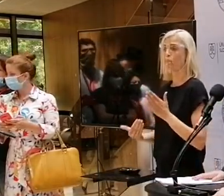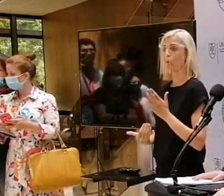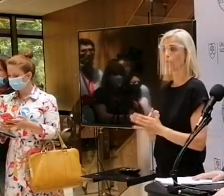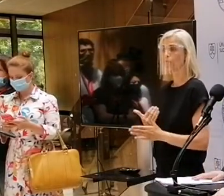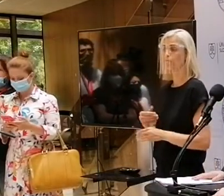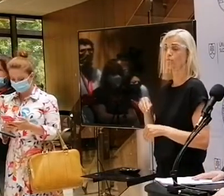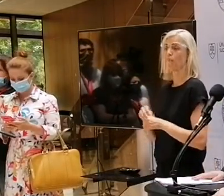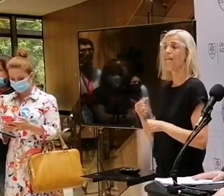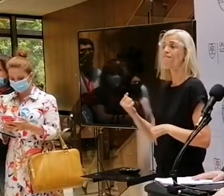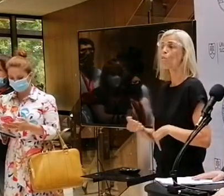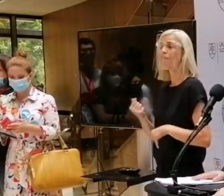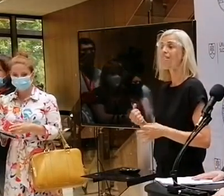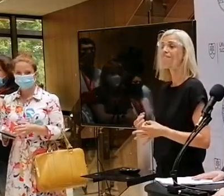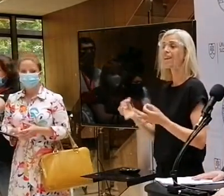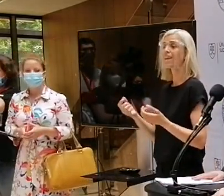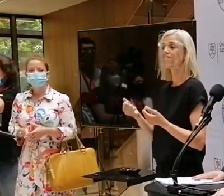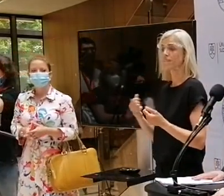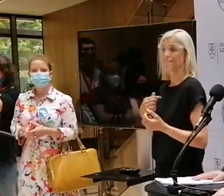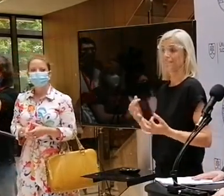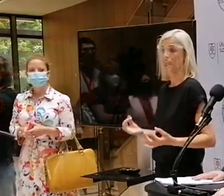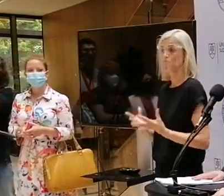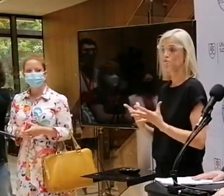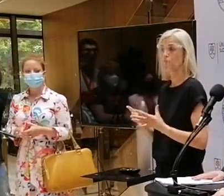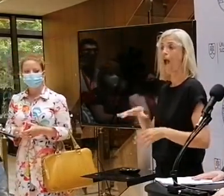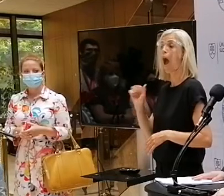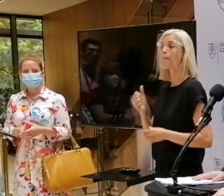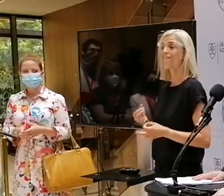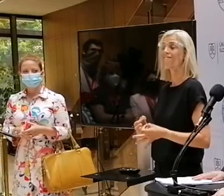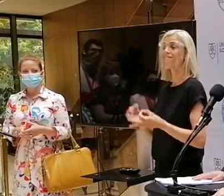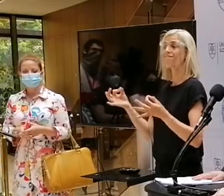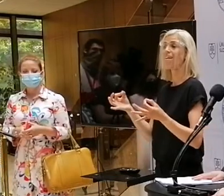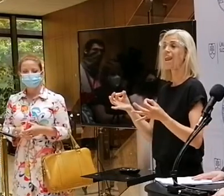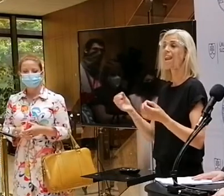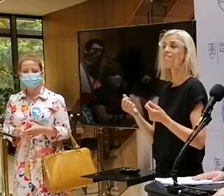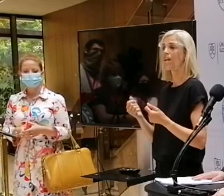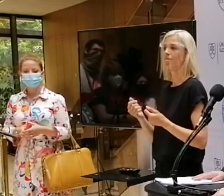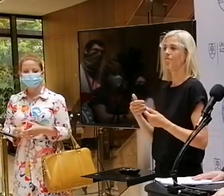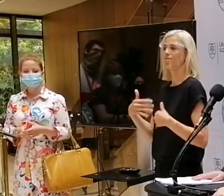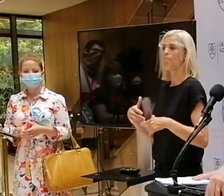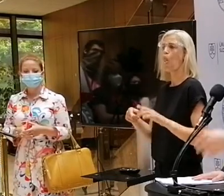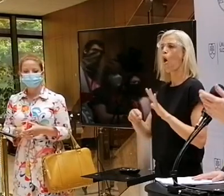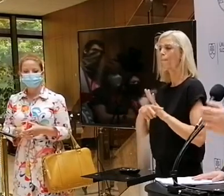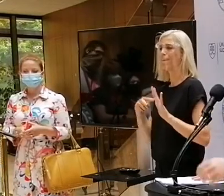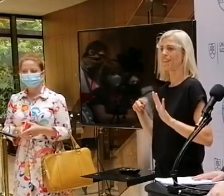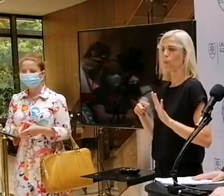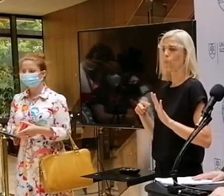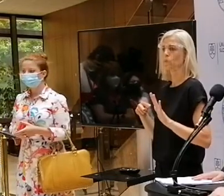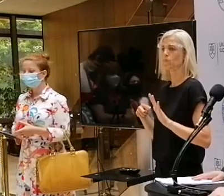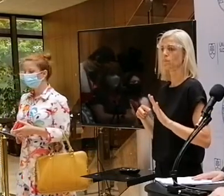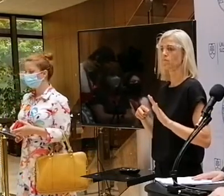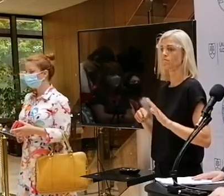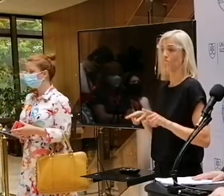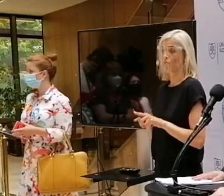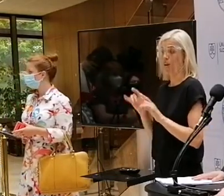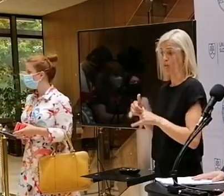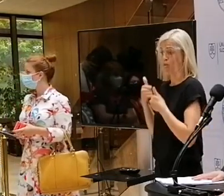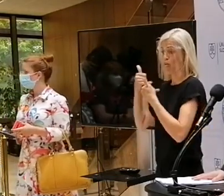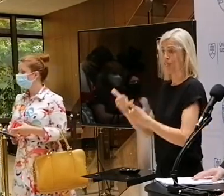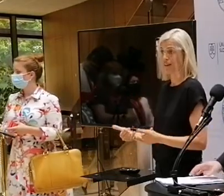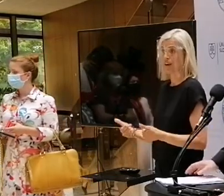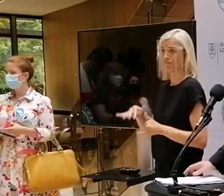verejných financií tak, aby verejné financie neboli tak deficitné, ako boli doposiaľ, dajme tomu, čo sa týka